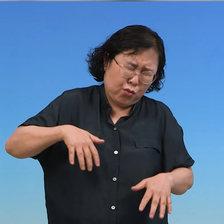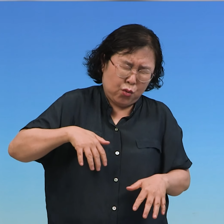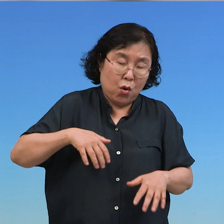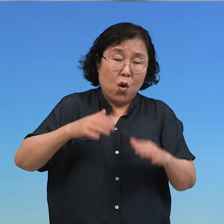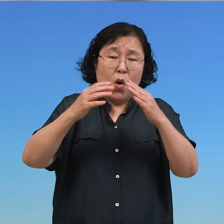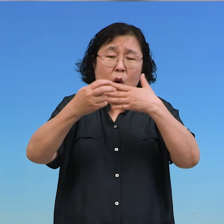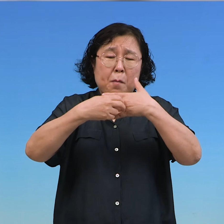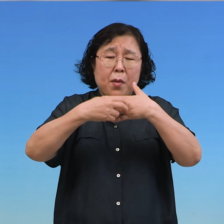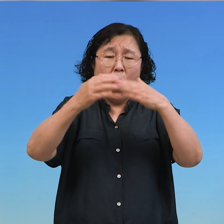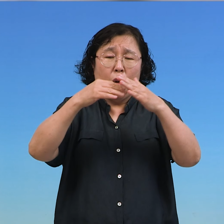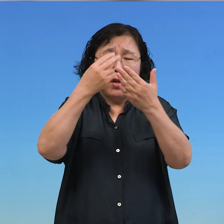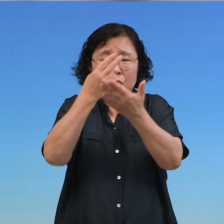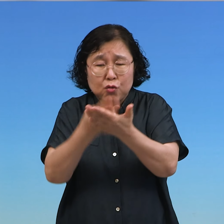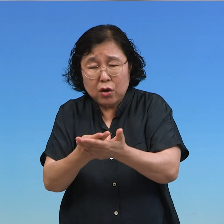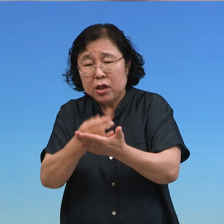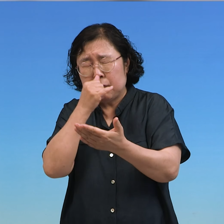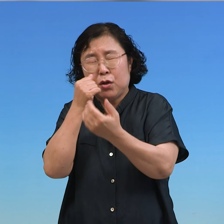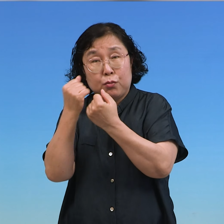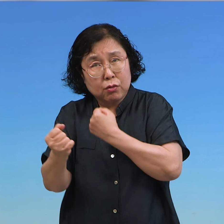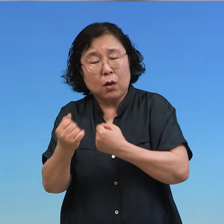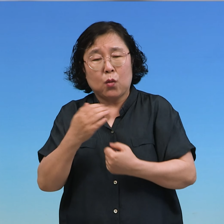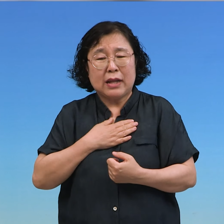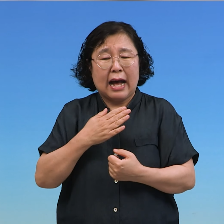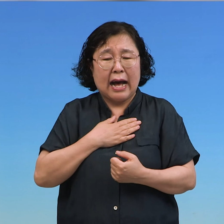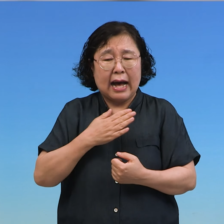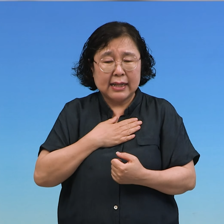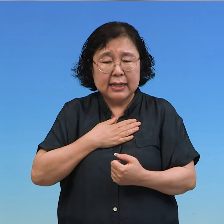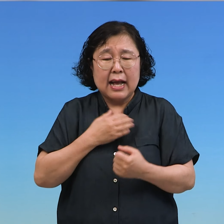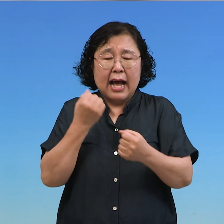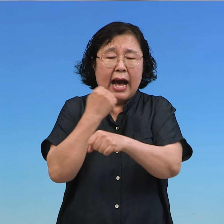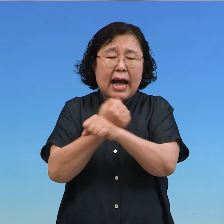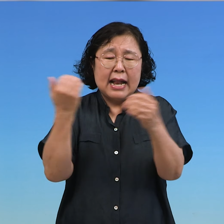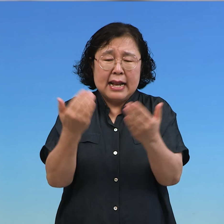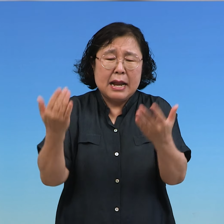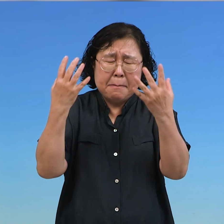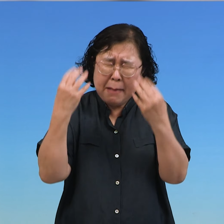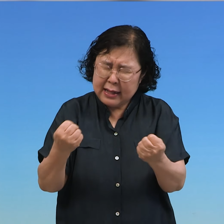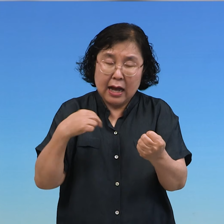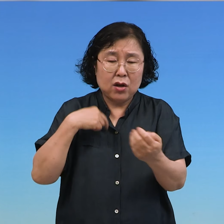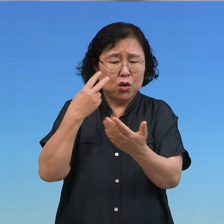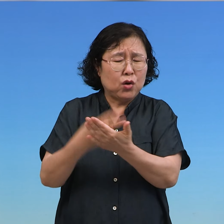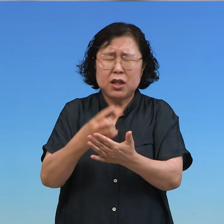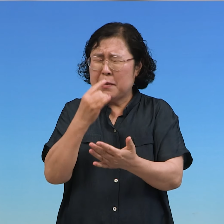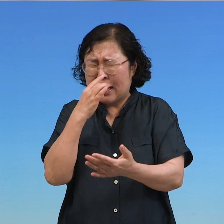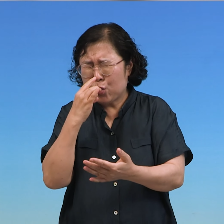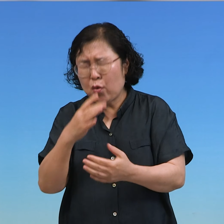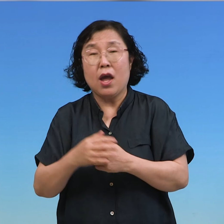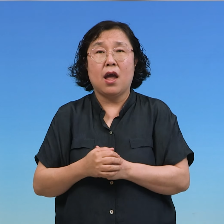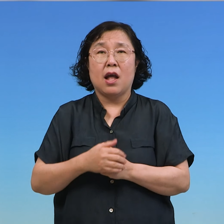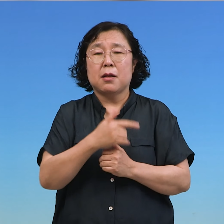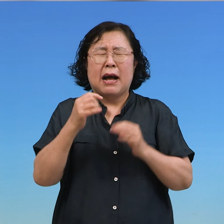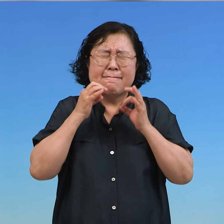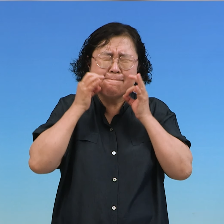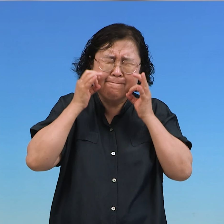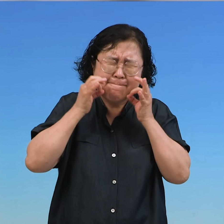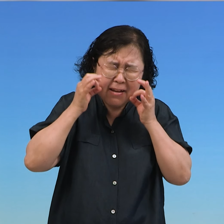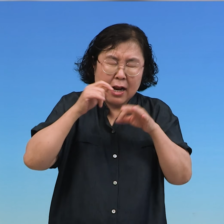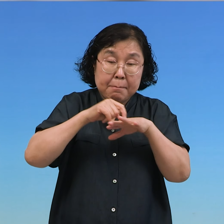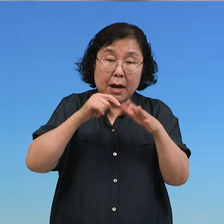사모하는 마음 나 지금 살리 사람 아직 많은데 나 이렇게 누워있으면 안 되는데 너무너무